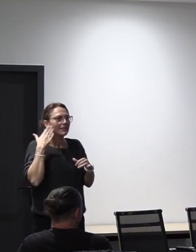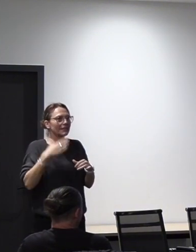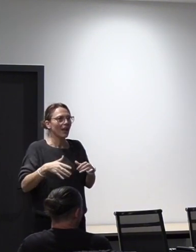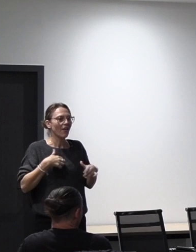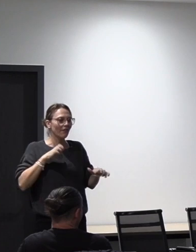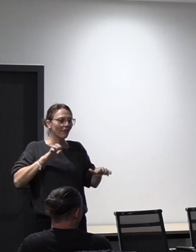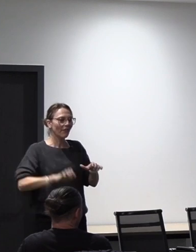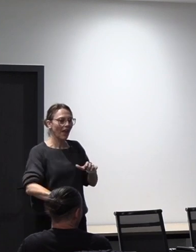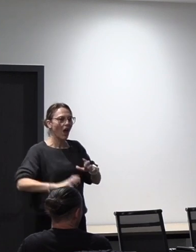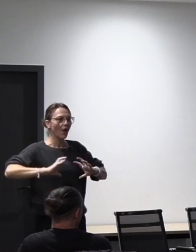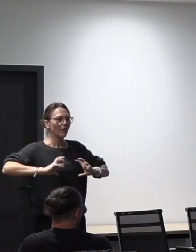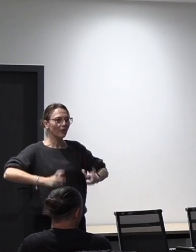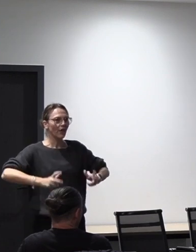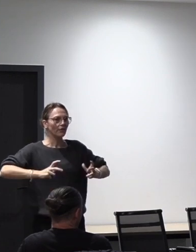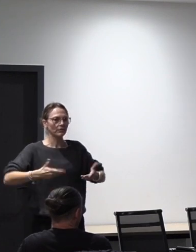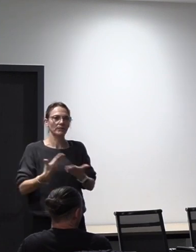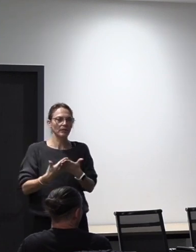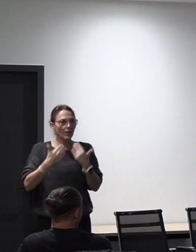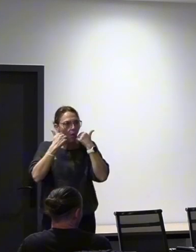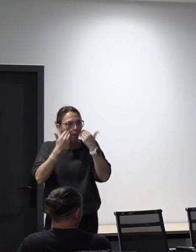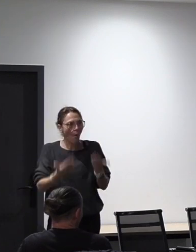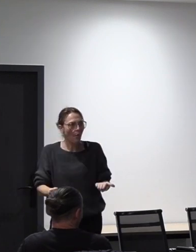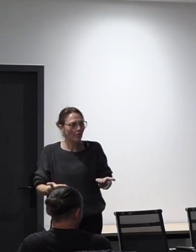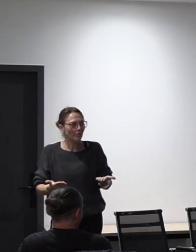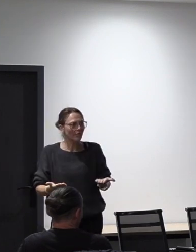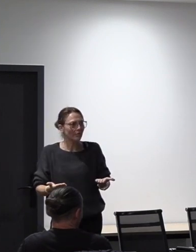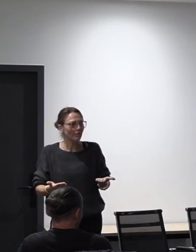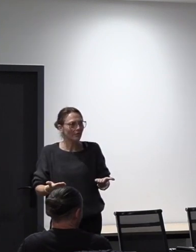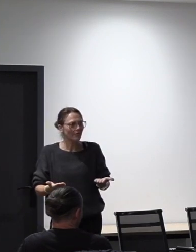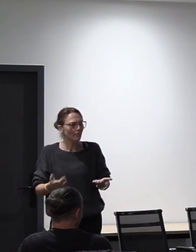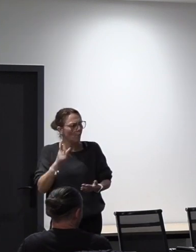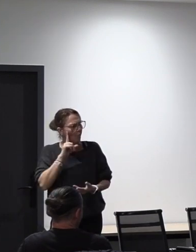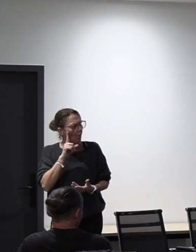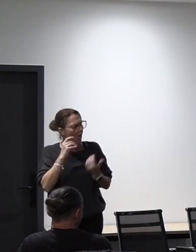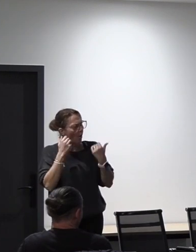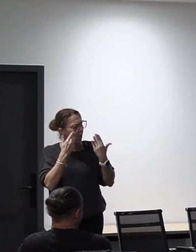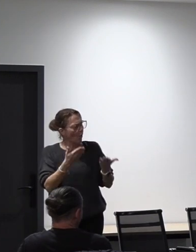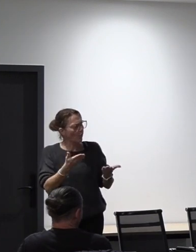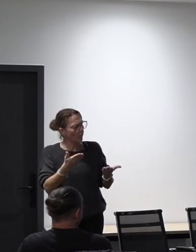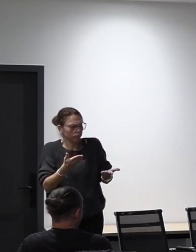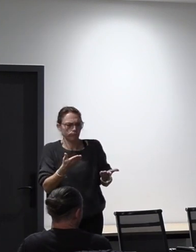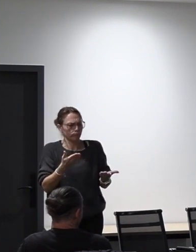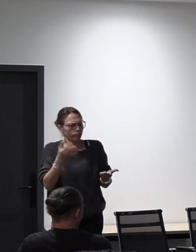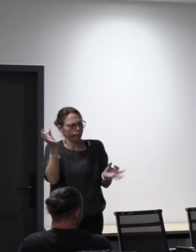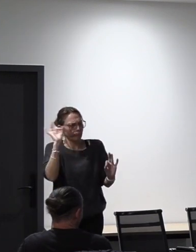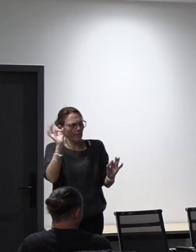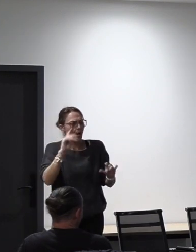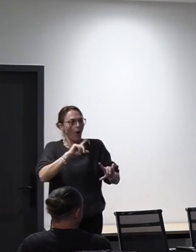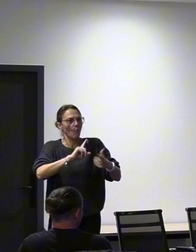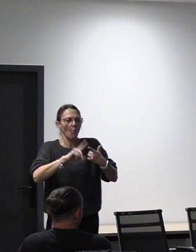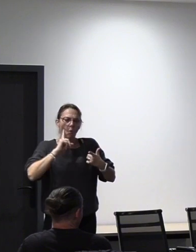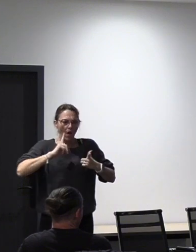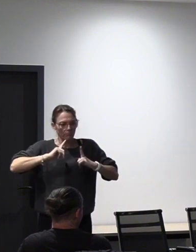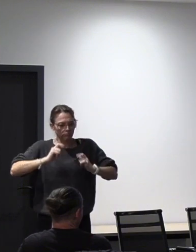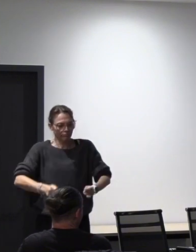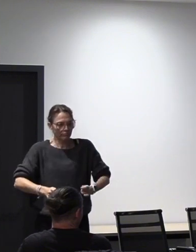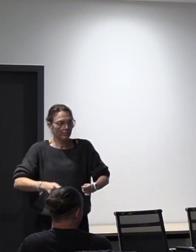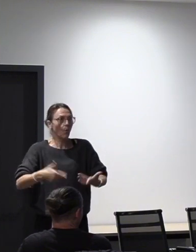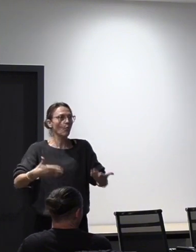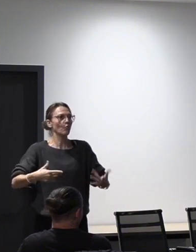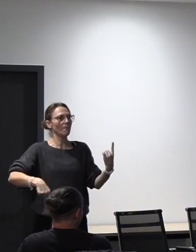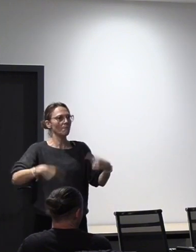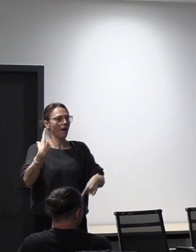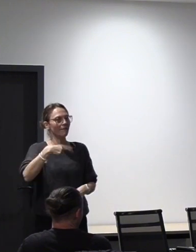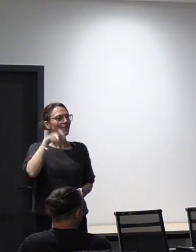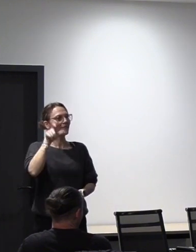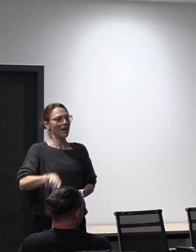quand c'était les pièces. Mais c'est une honte pour les fraiseurs-tourneurs, en quoi ce serait honteux. Et deuxièmement, et pourquoi on l'assignerait? Il est pharmacien.